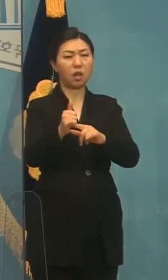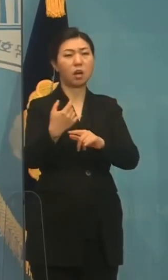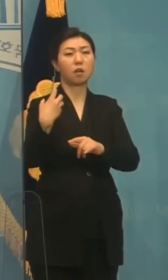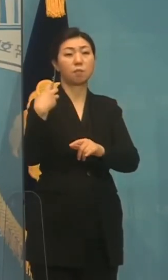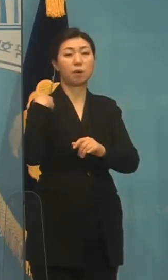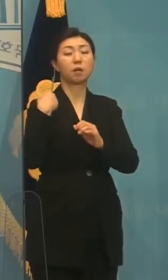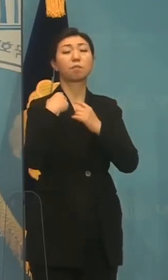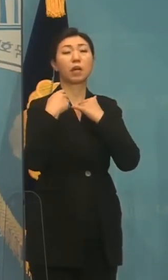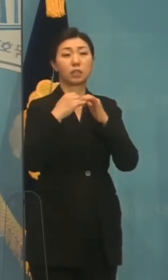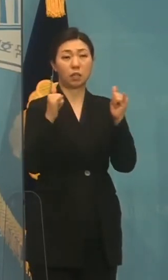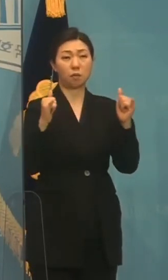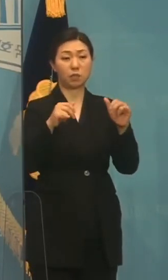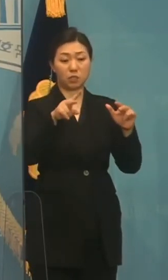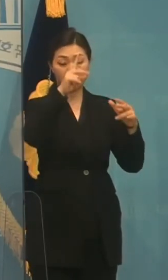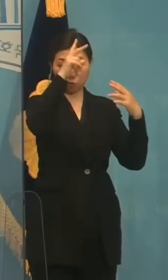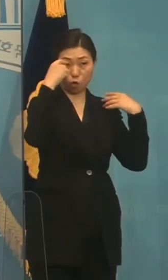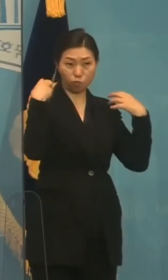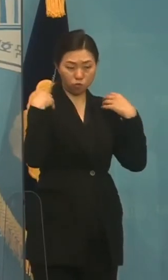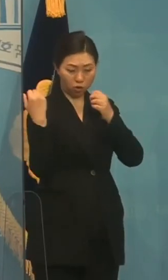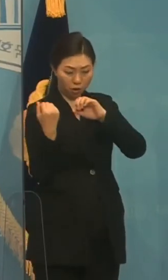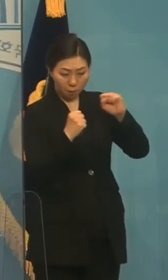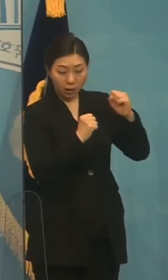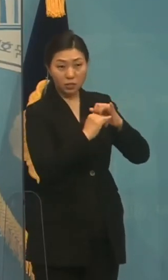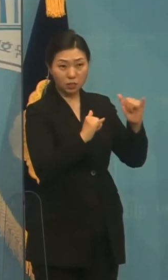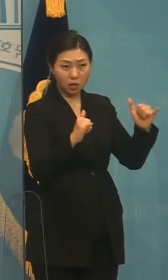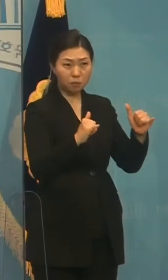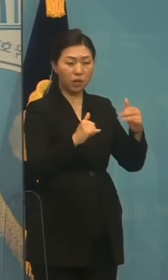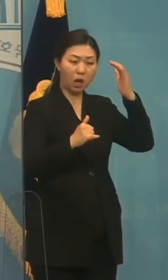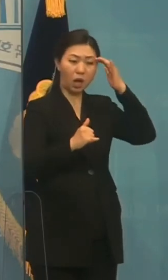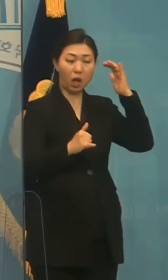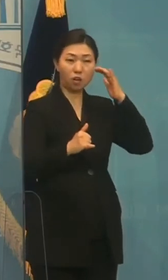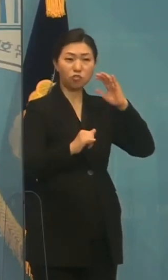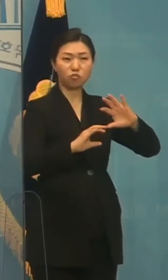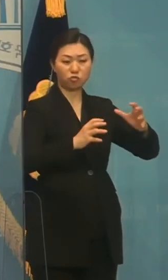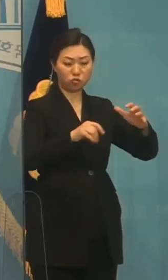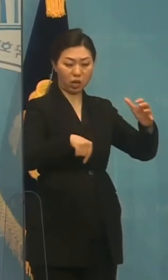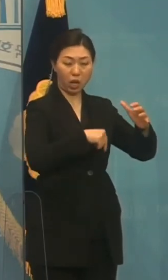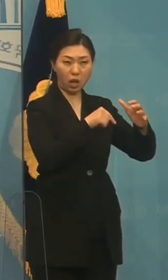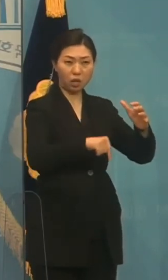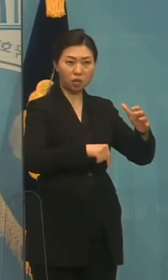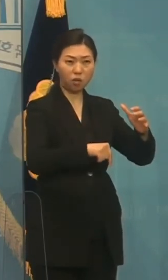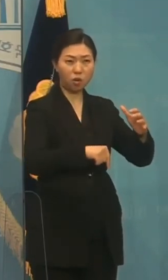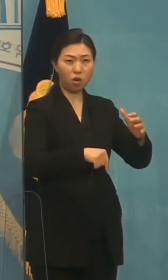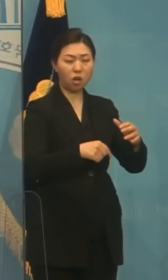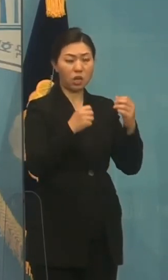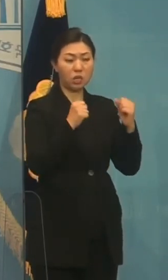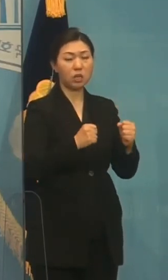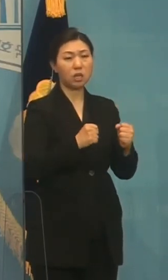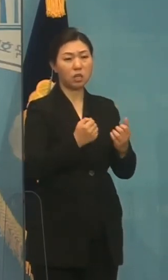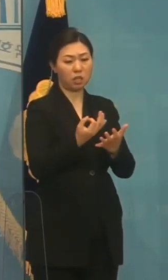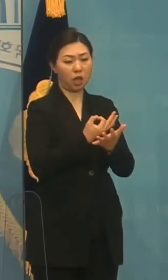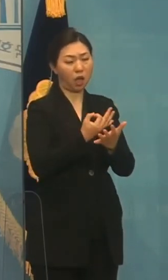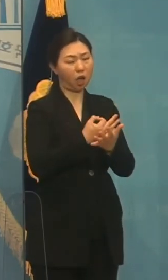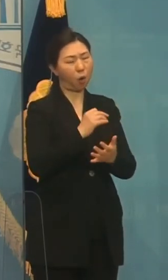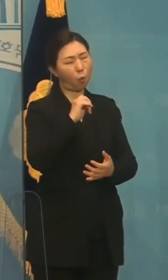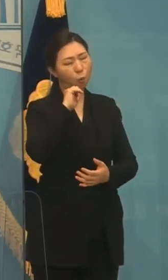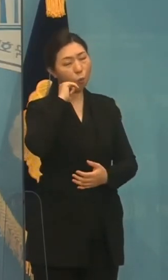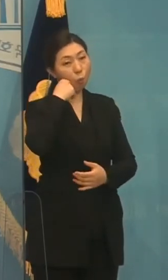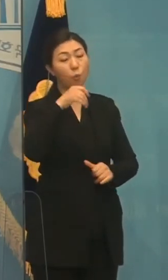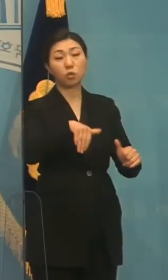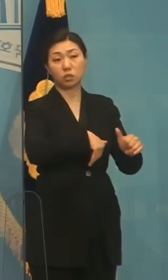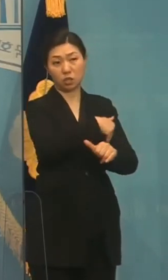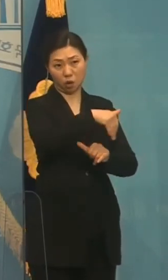정부의 무관심 속에 대한민국에 자리를 못 잡고 생활고에 시달리는 실패는 북한